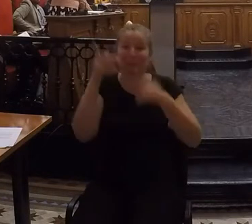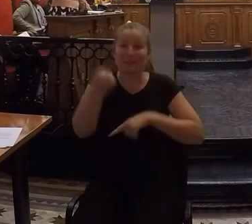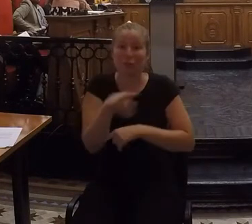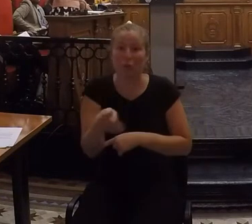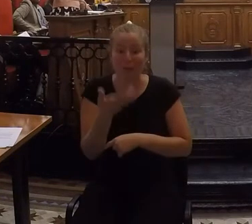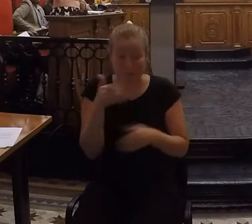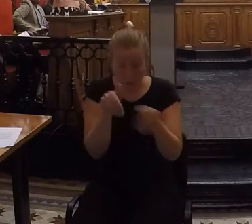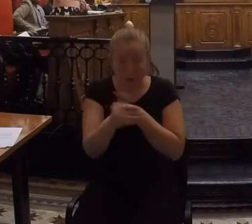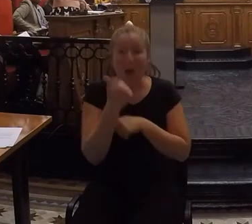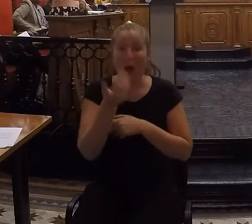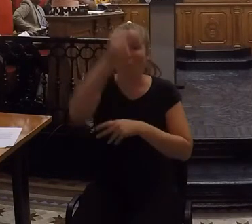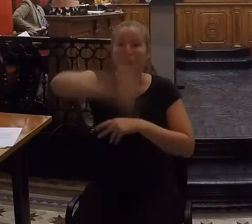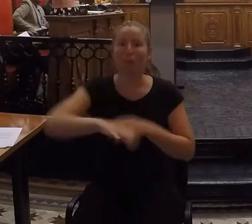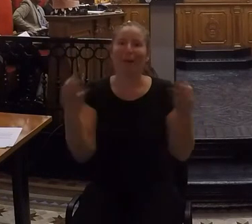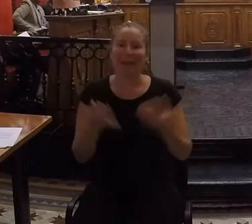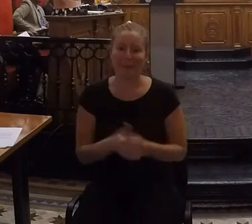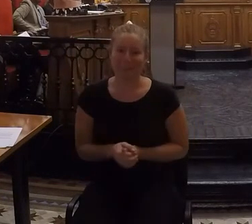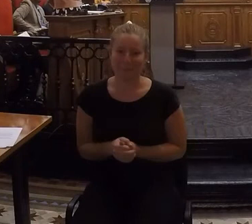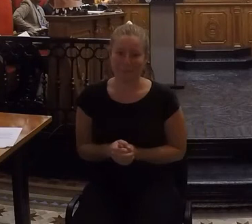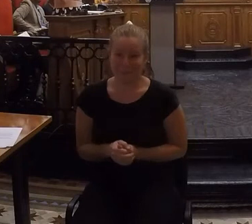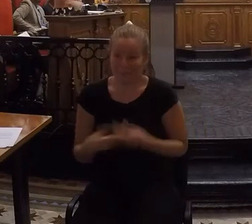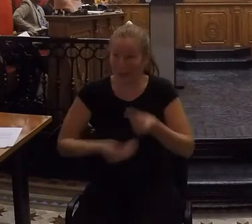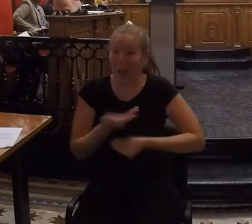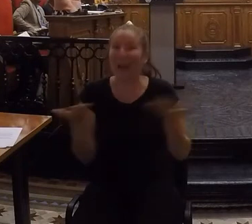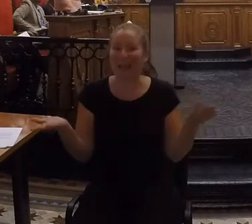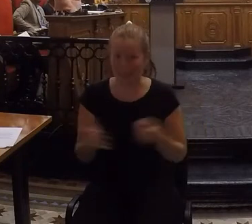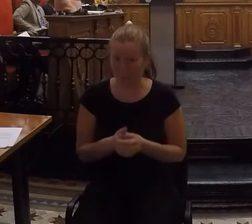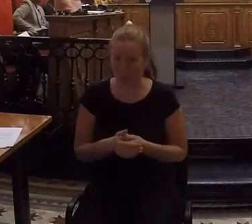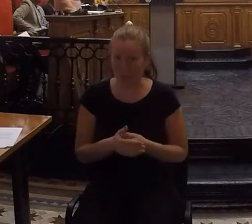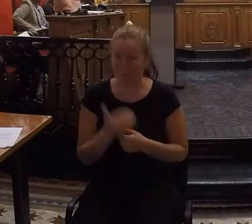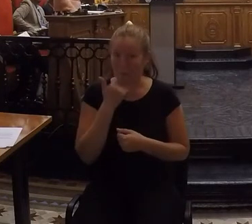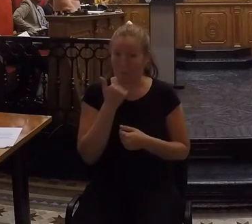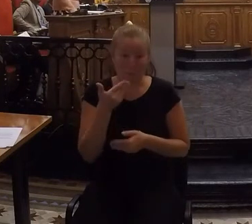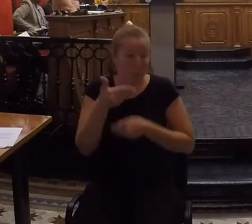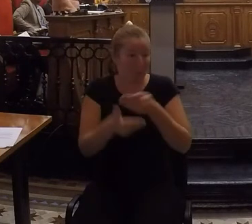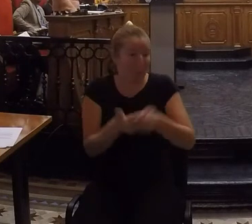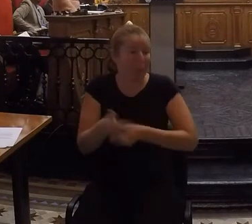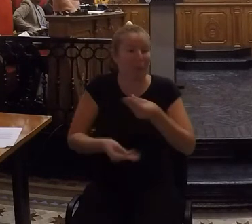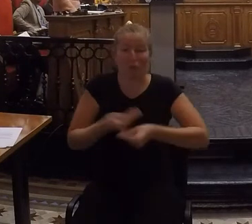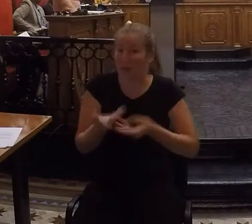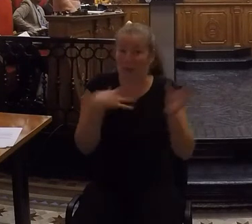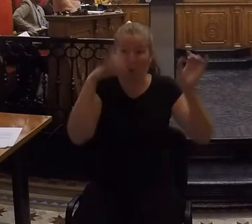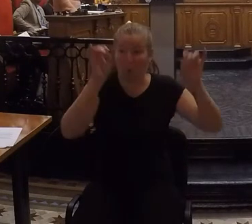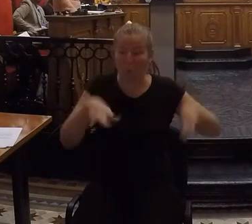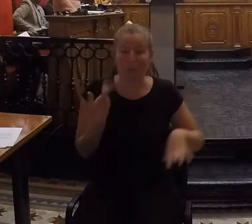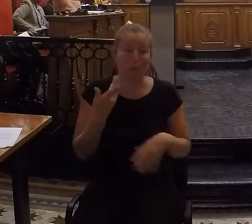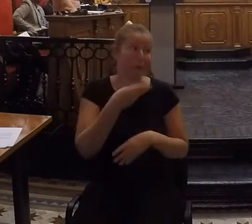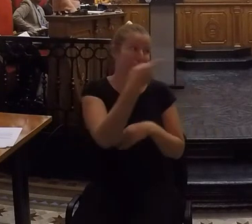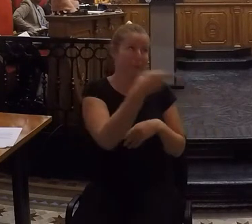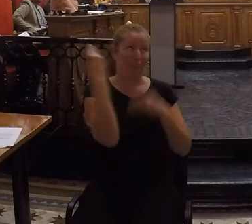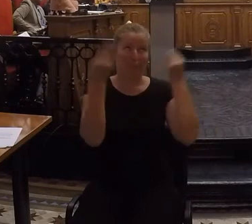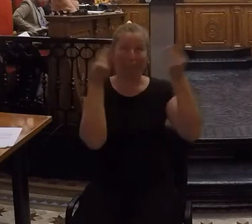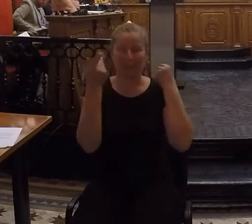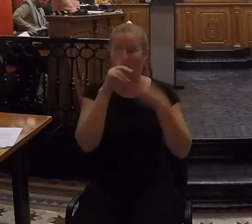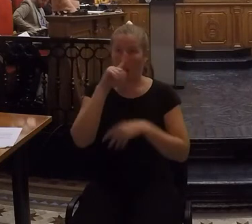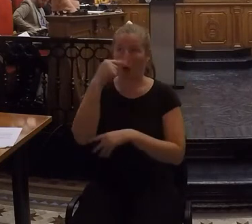¿qué? ¿No tendremos que hacer un proceso parecido? ¿Usted piensa que el año que viene, este